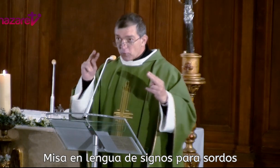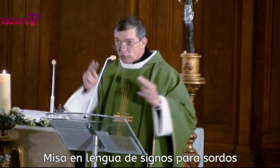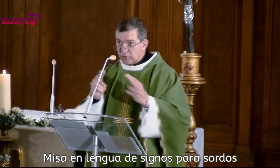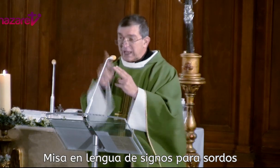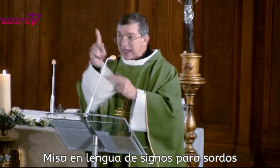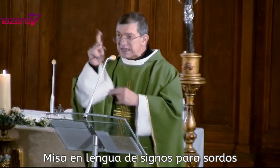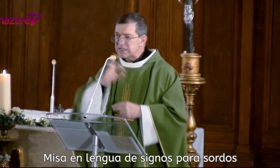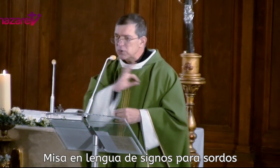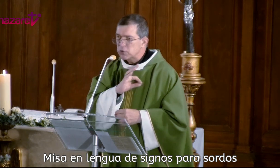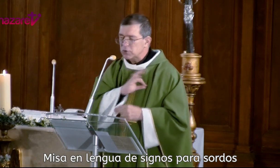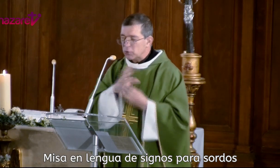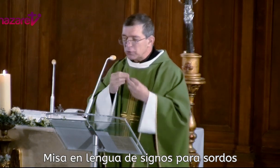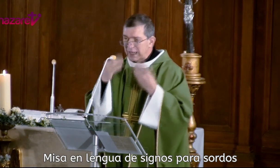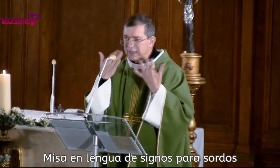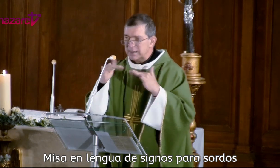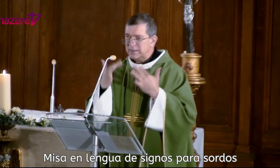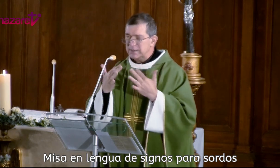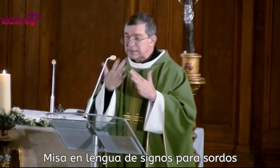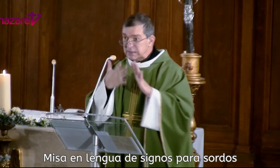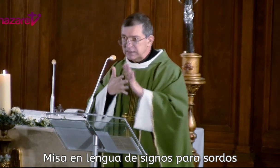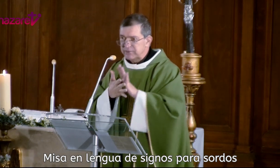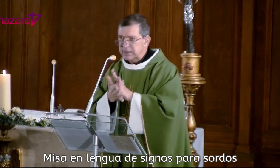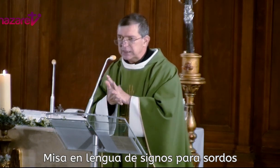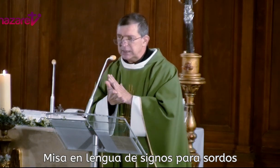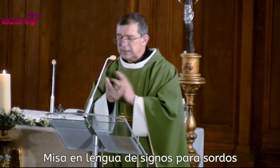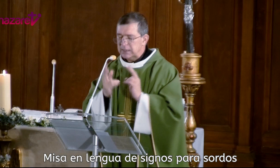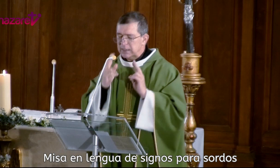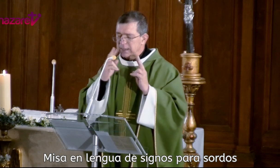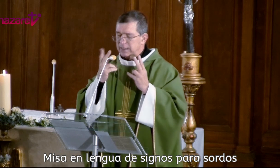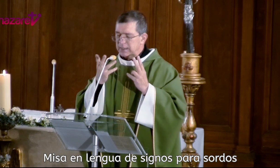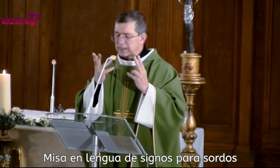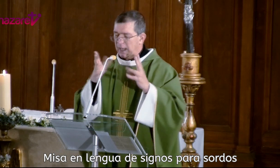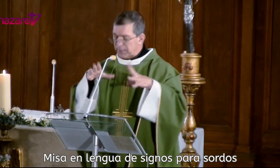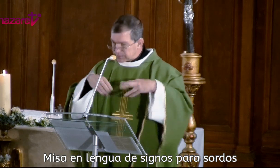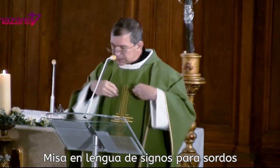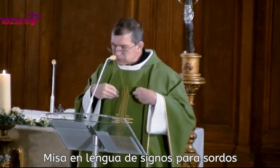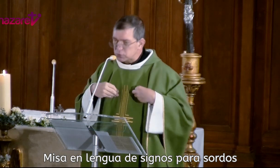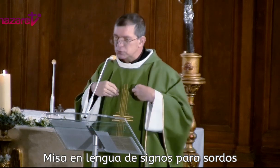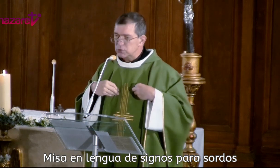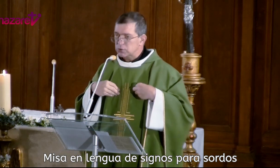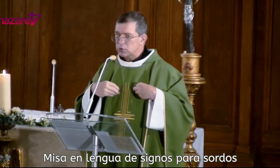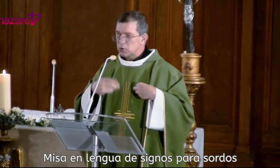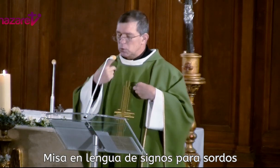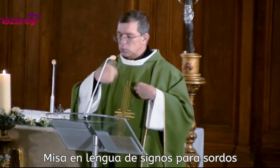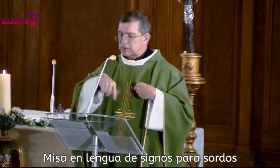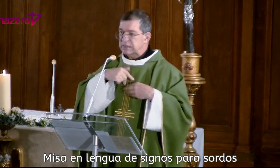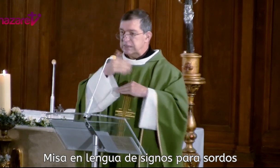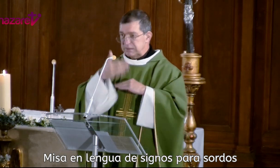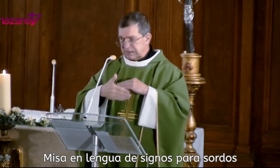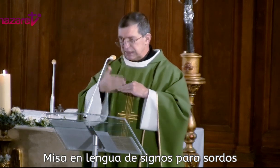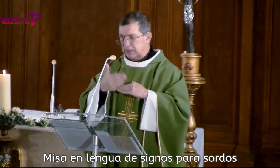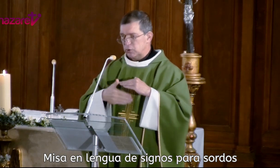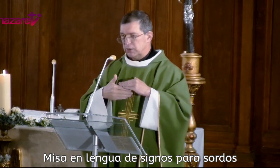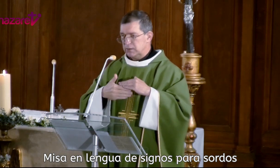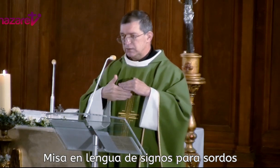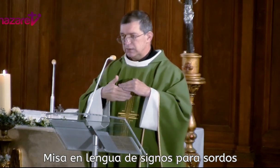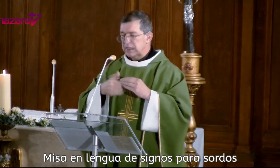Volver al Señor con alegría significa que aceptemos nuestras limitaciones,